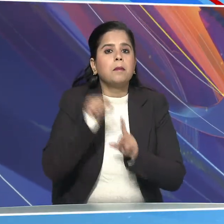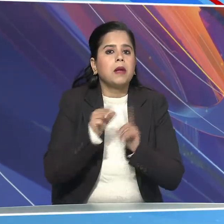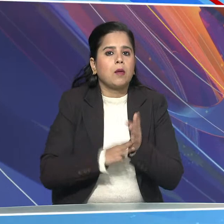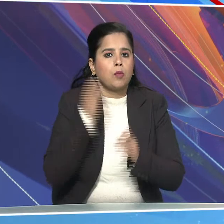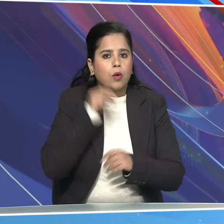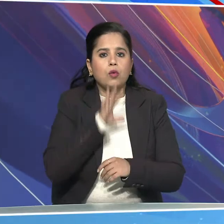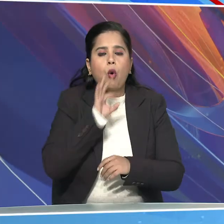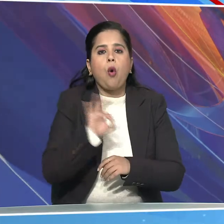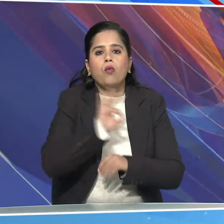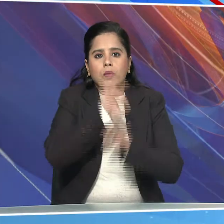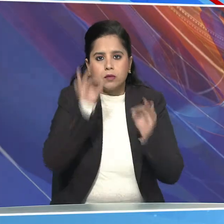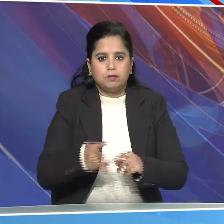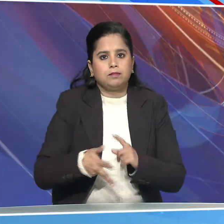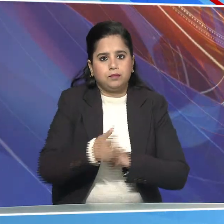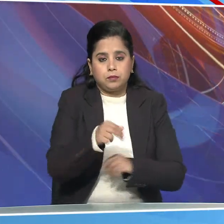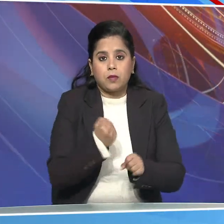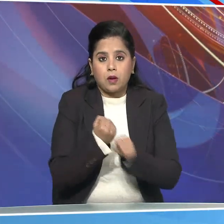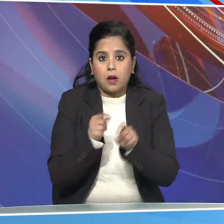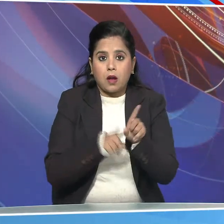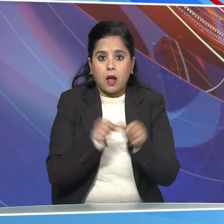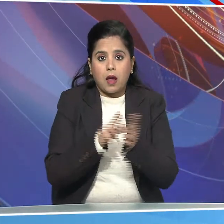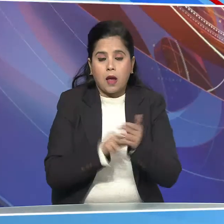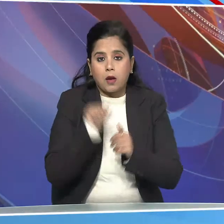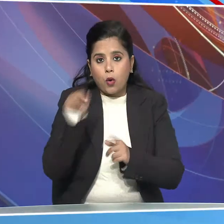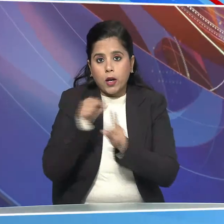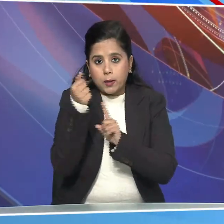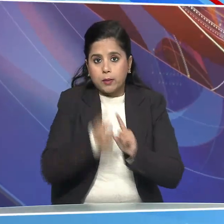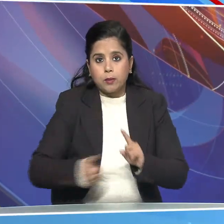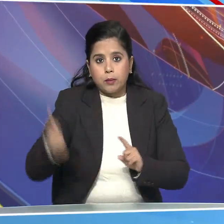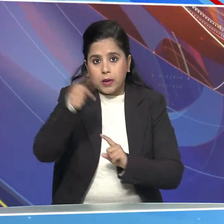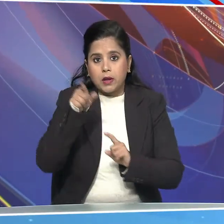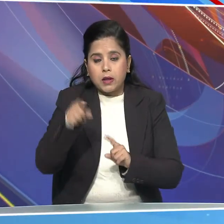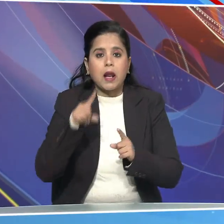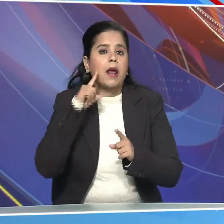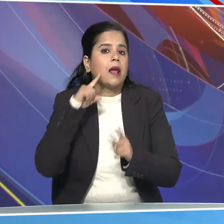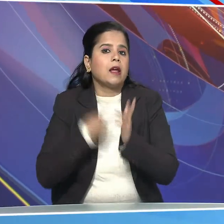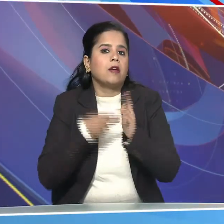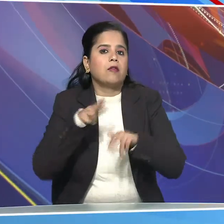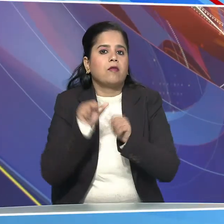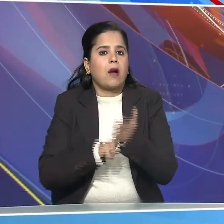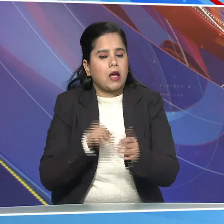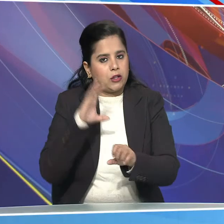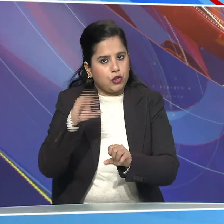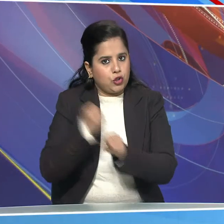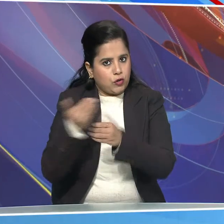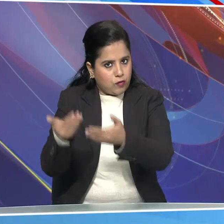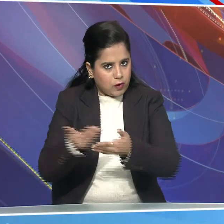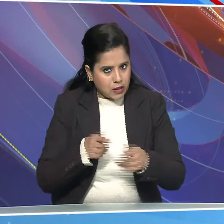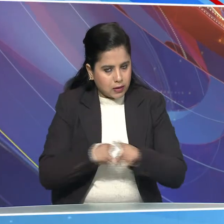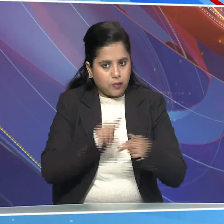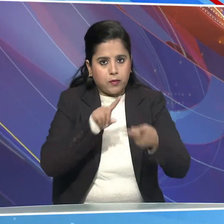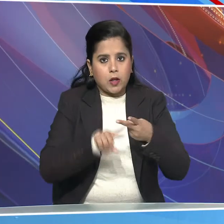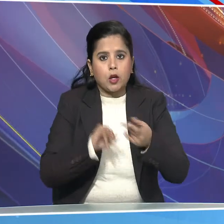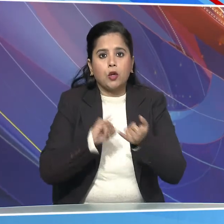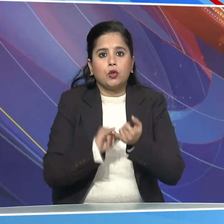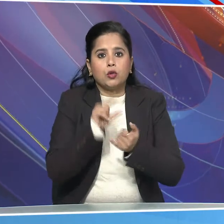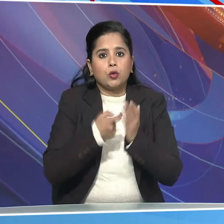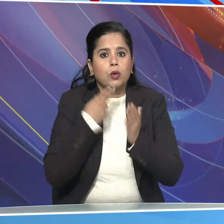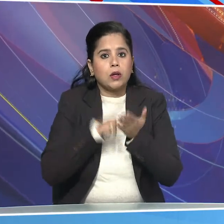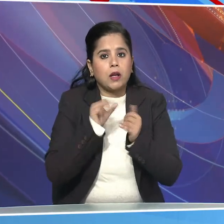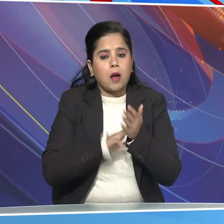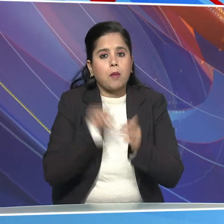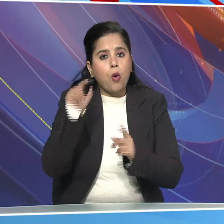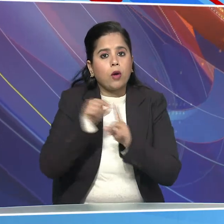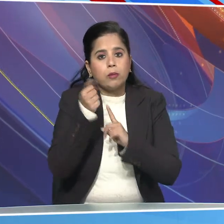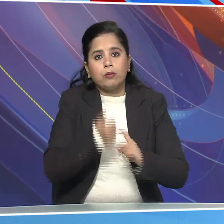गायन के राष्ट्रपति मोहम्मद इरफ़ान अली सम्मेलन के मुख्य अतिथि और सूर्य नाम के राष्ट्रपति